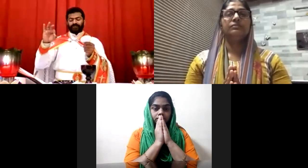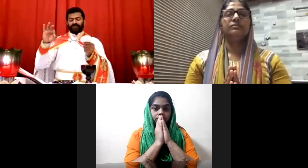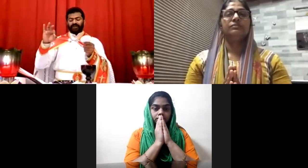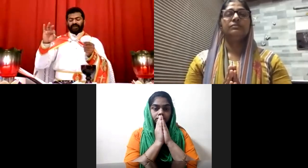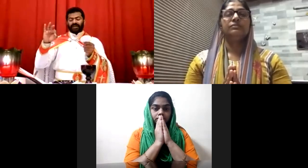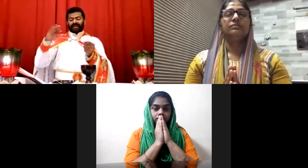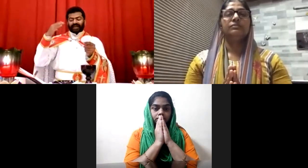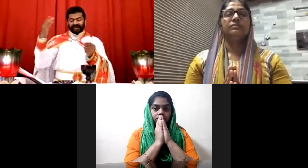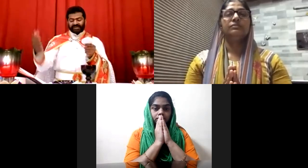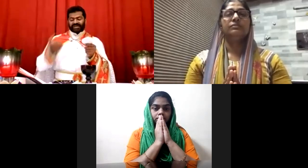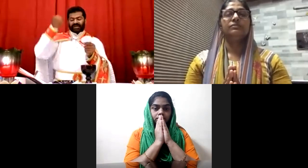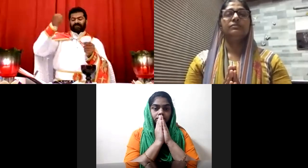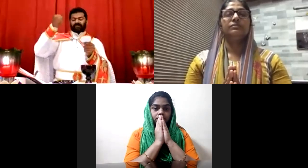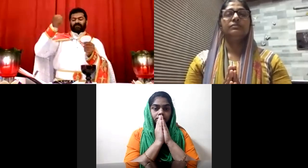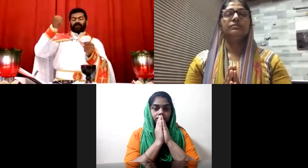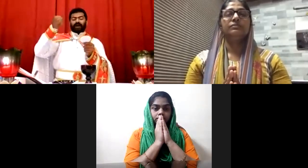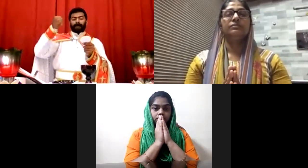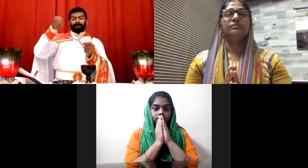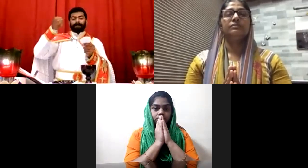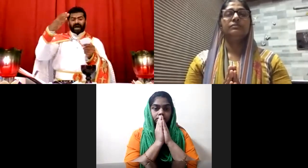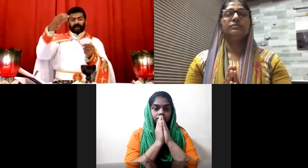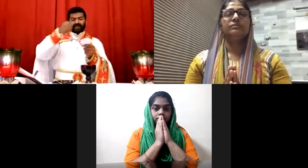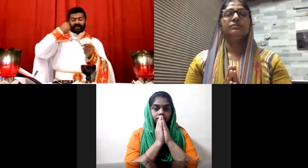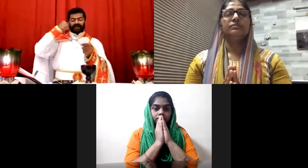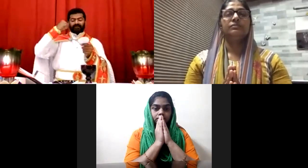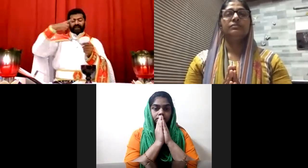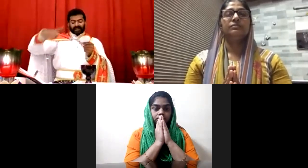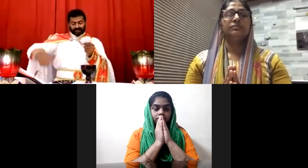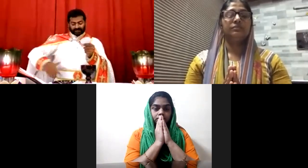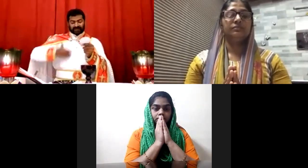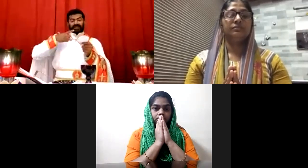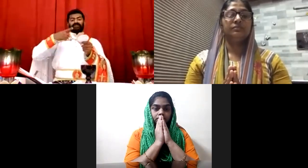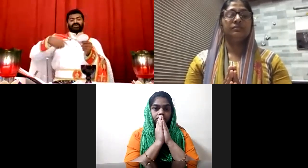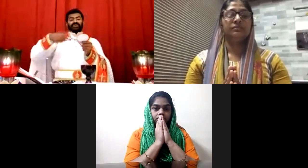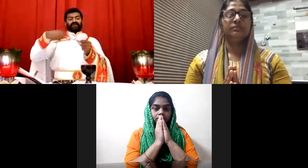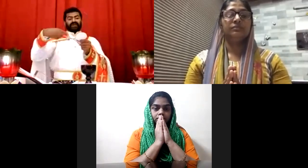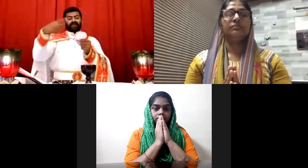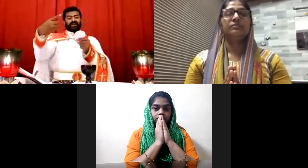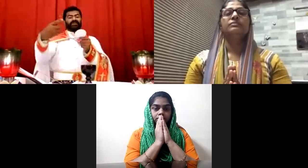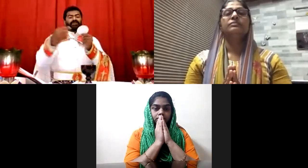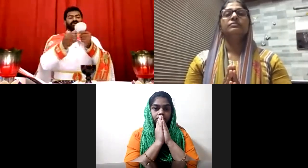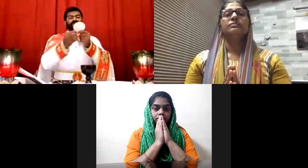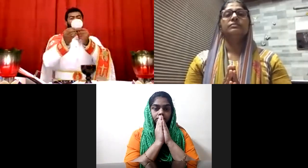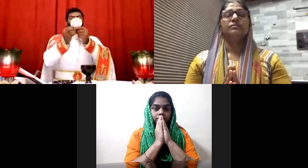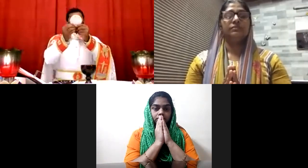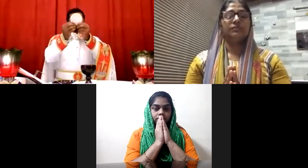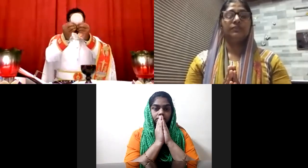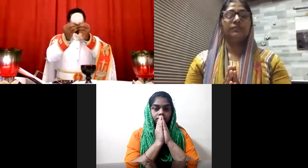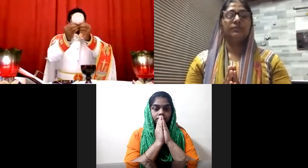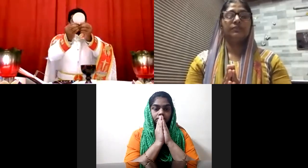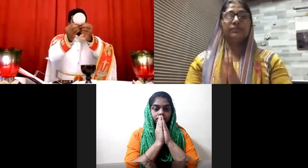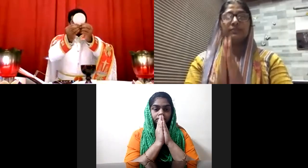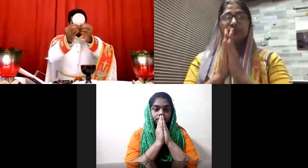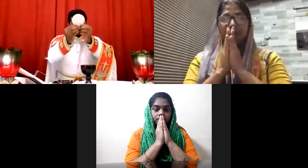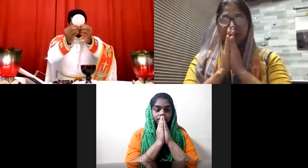പാപമോചനവും രക്ഷയും പ്രാപിക്കുകയും നിത്യം ജീവിക്കുകയും ചെയ്യും.